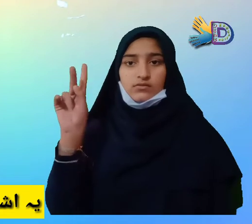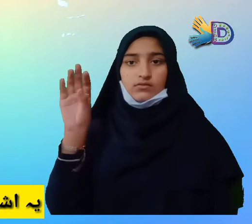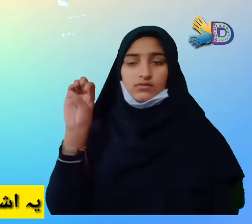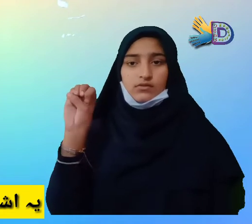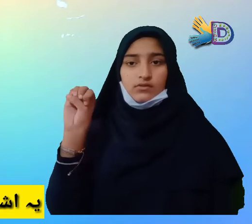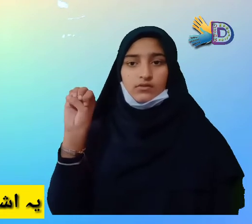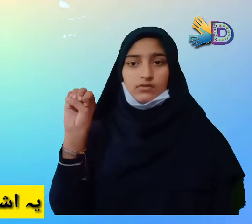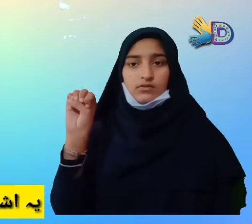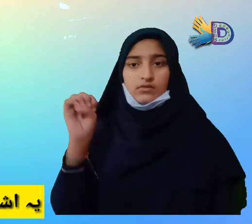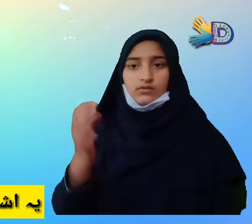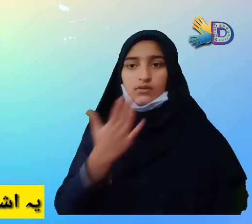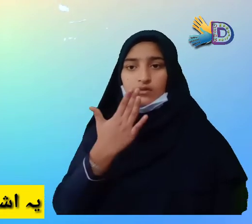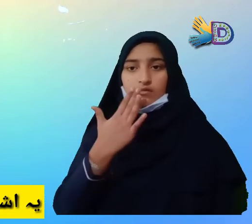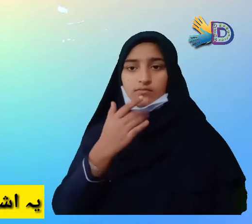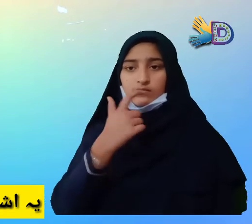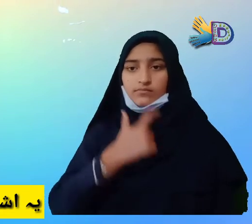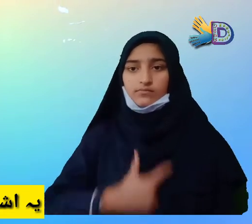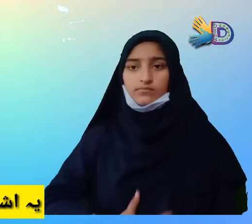की हैं।